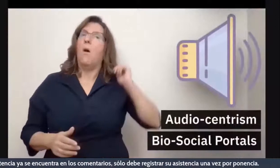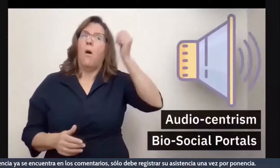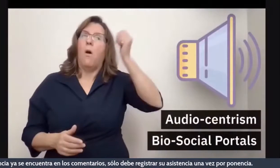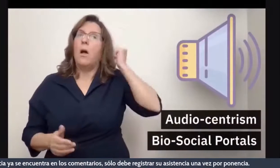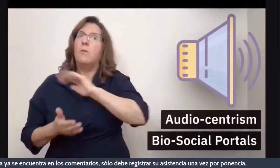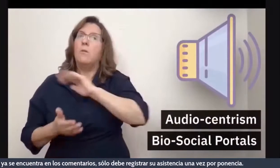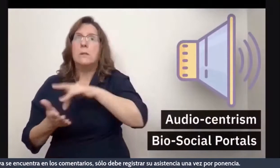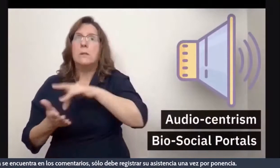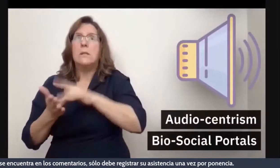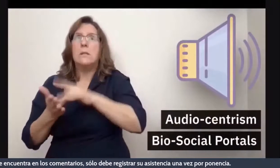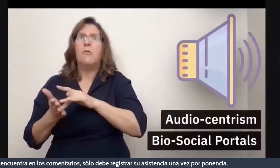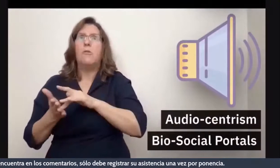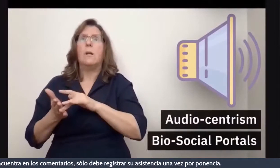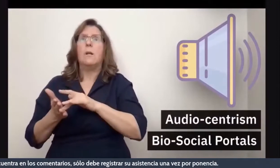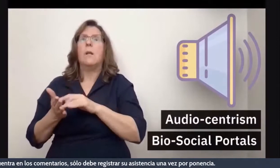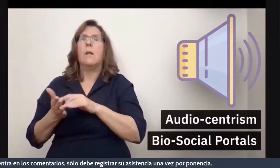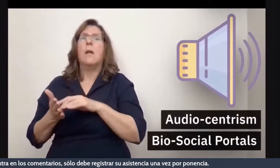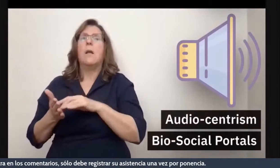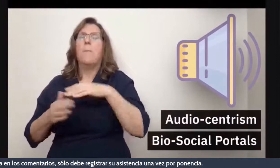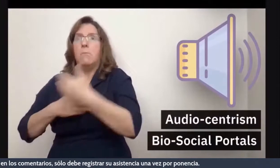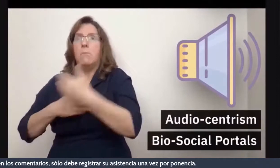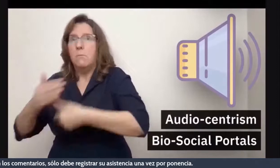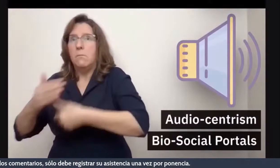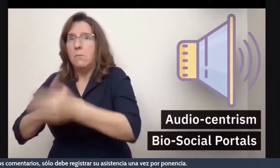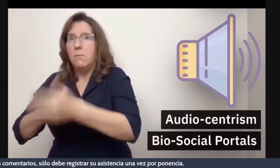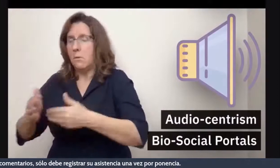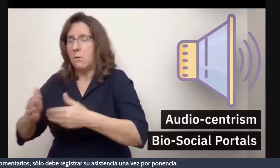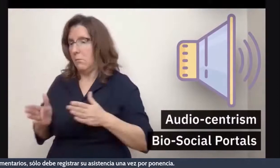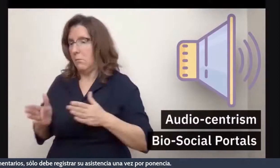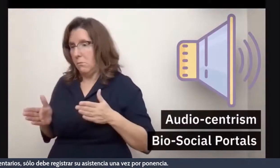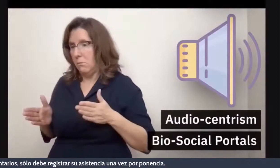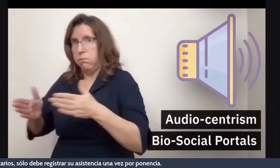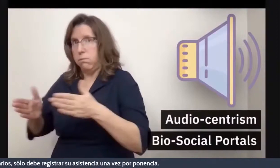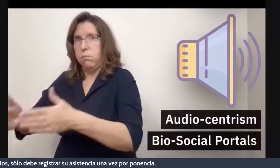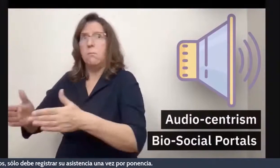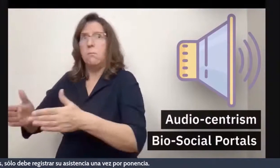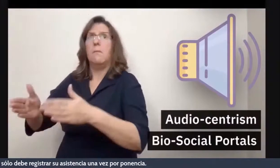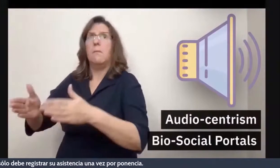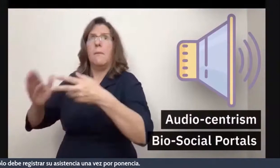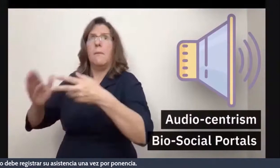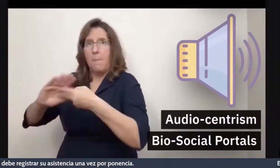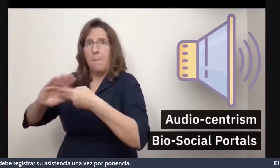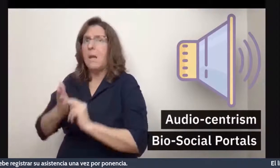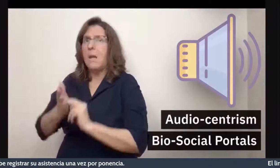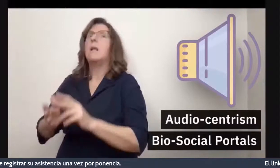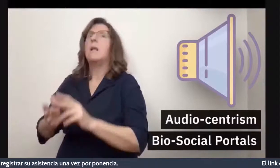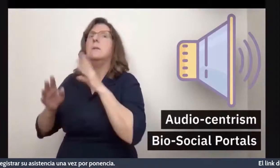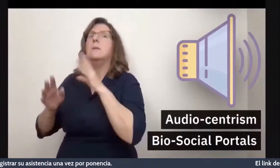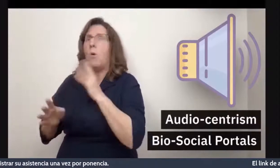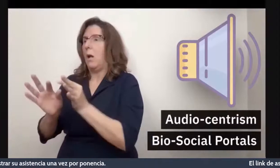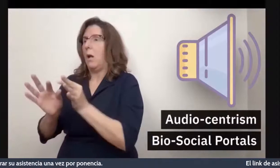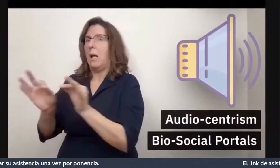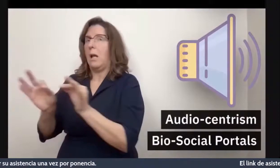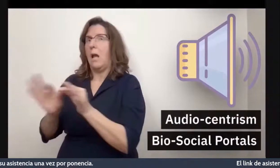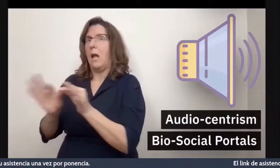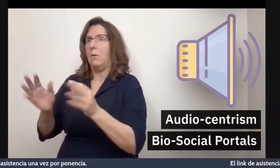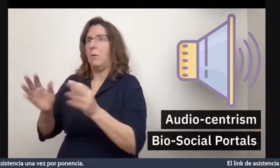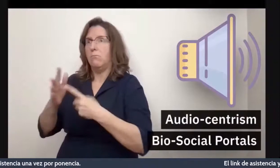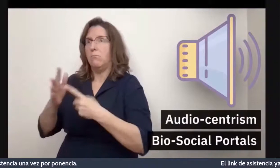Los portales biosociales centrados en el audio empieza cuando somos jóvenes. Y se empieza a desarrollar el